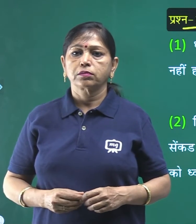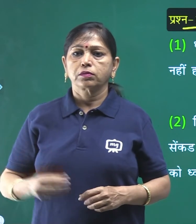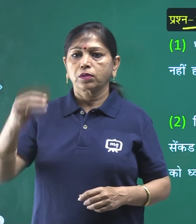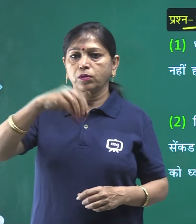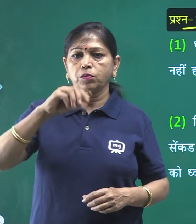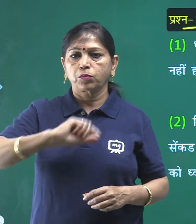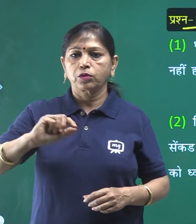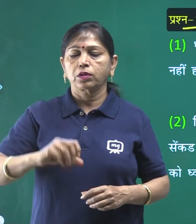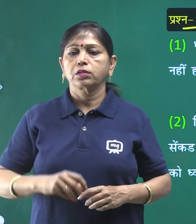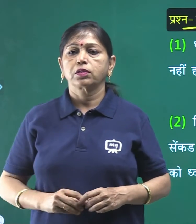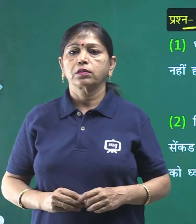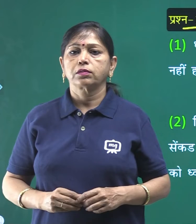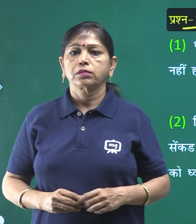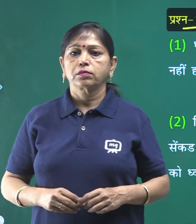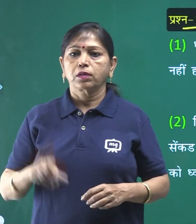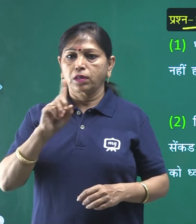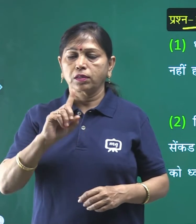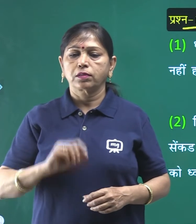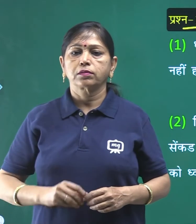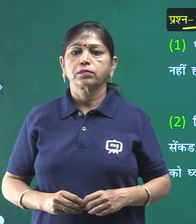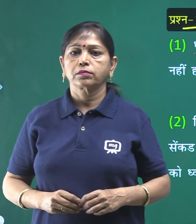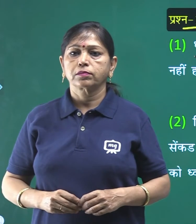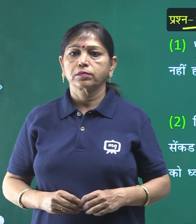पूर्ति कीजिए। 1,